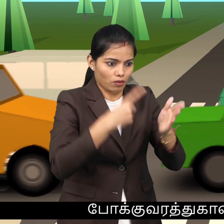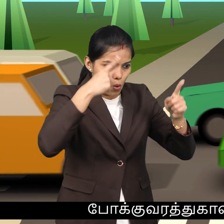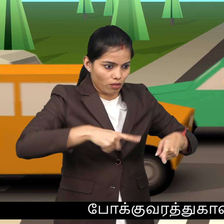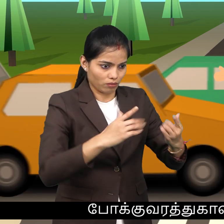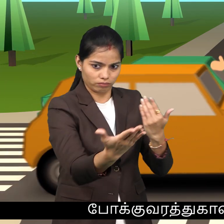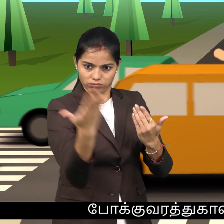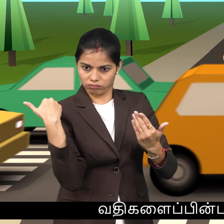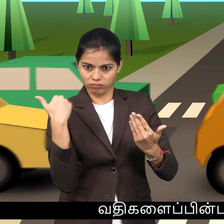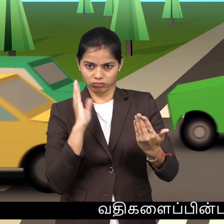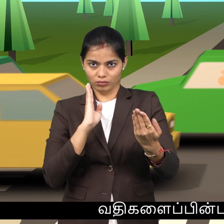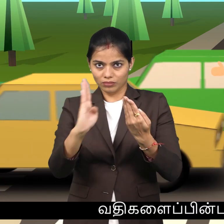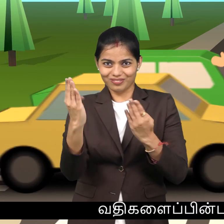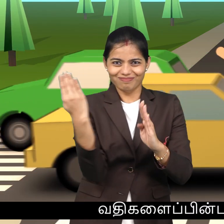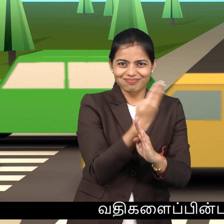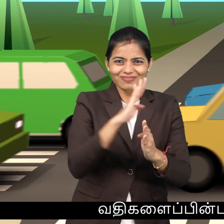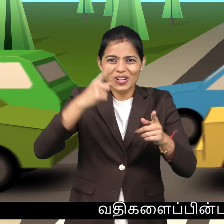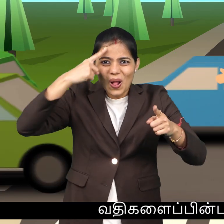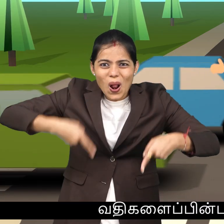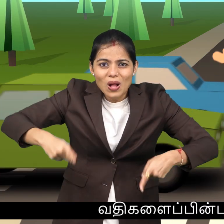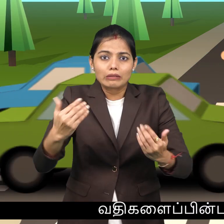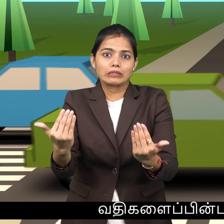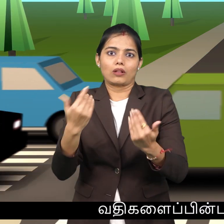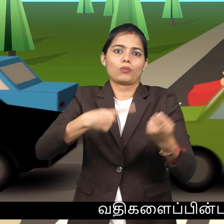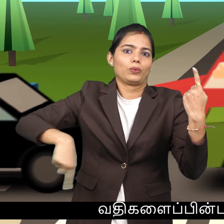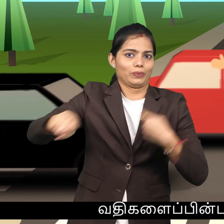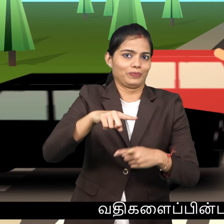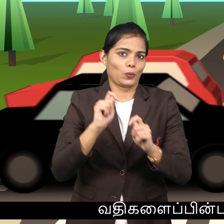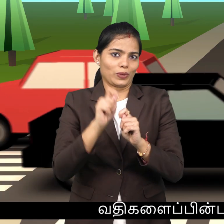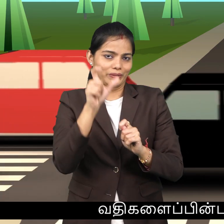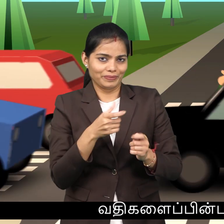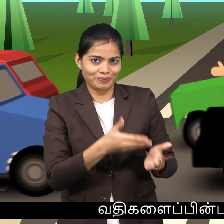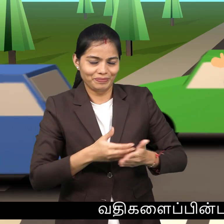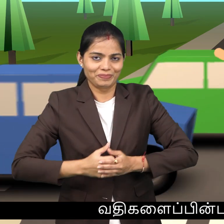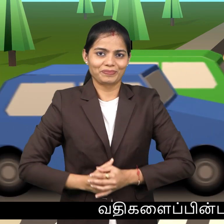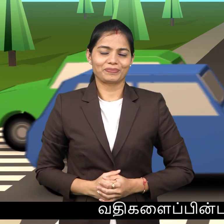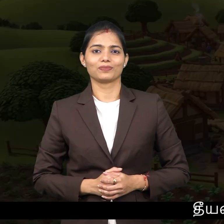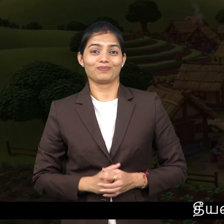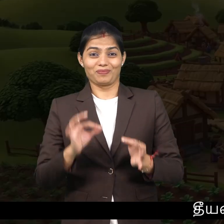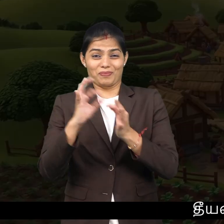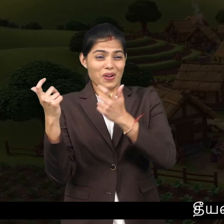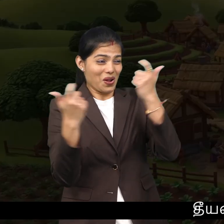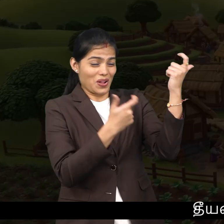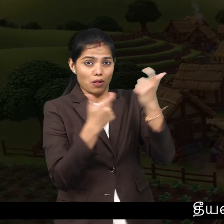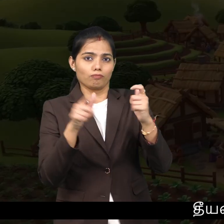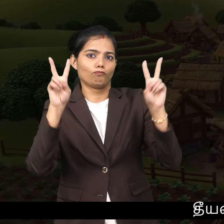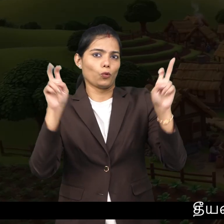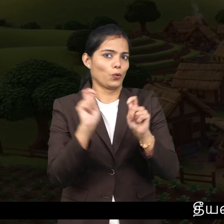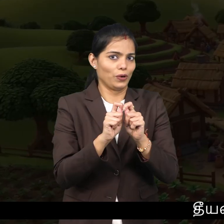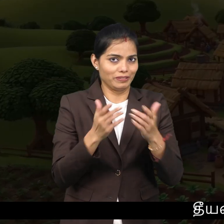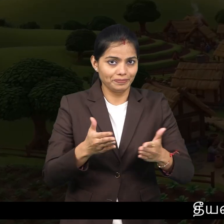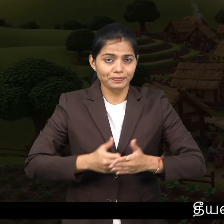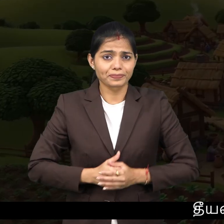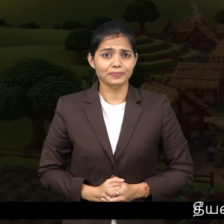அனைத்து வாகனங்களும் விதிகளை பின்பற்றுவதை உறுதி செய்கிறார்கள். தீயணைப்பு சேவைகள்.